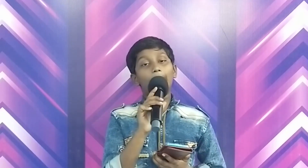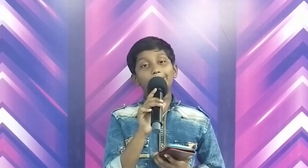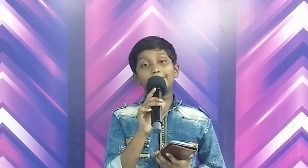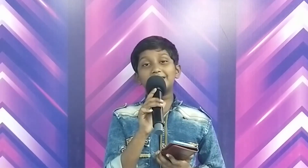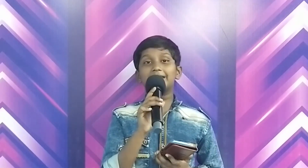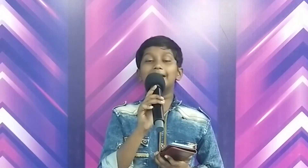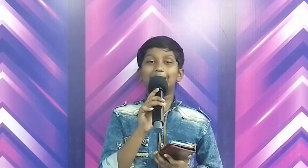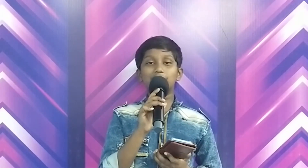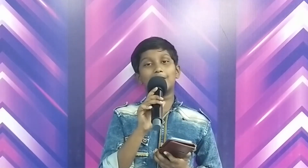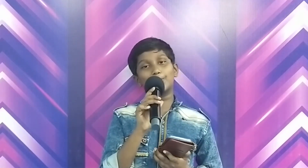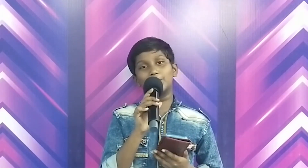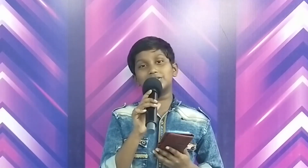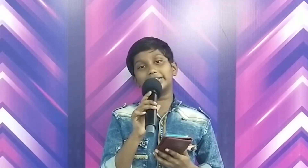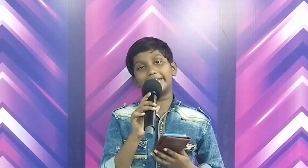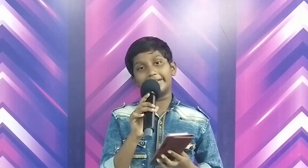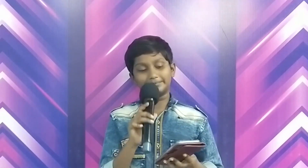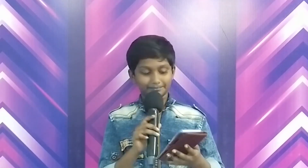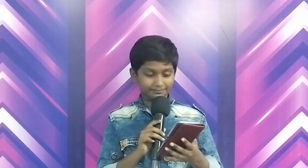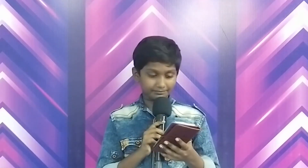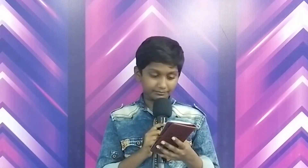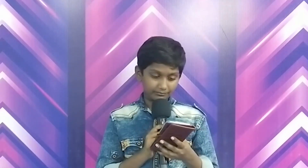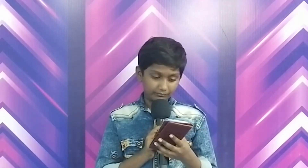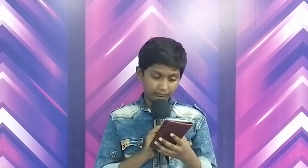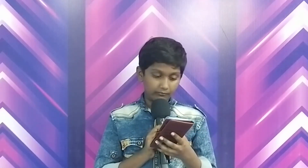हैं और मेरे पीछे घोषणाओं को बोल सकते हैं।